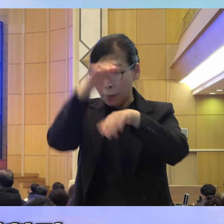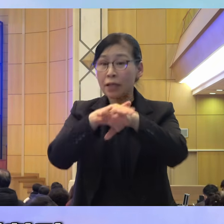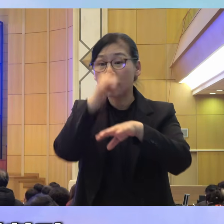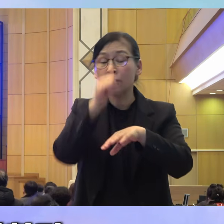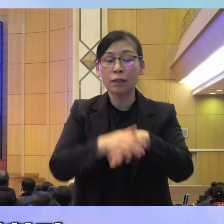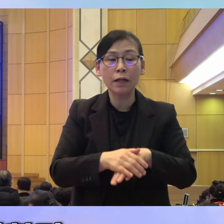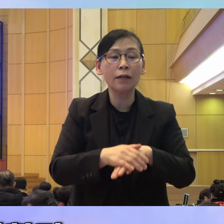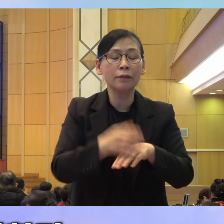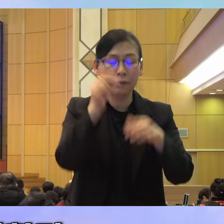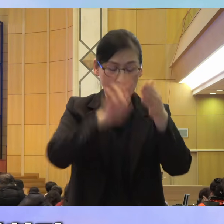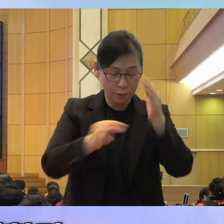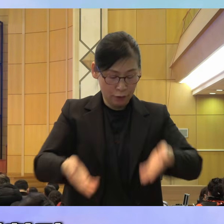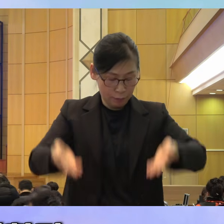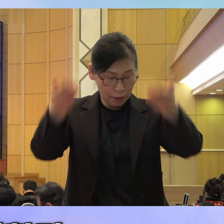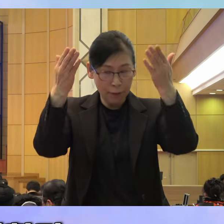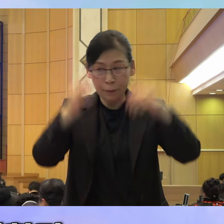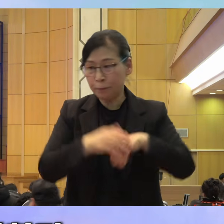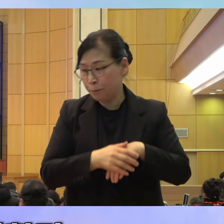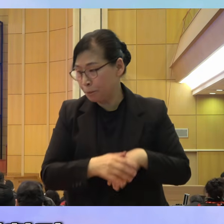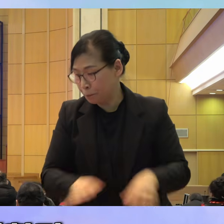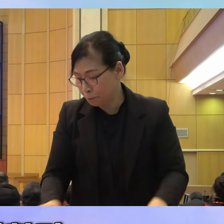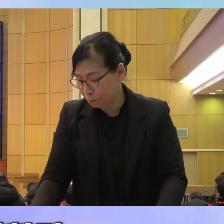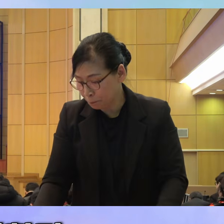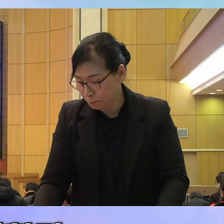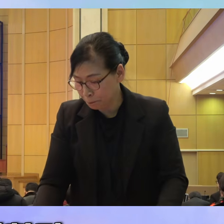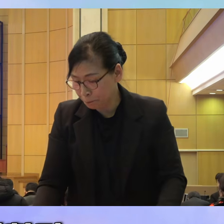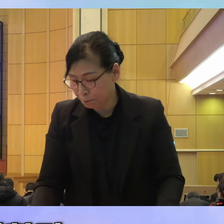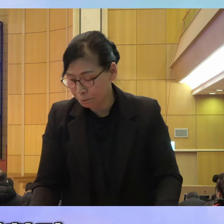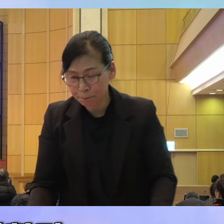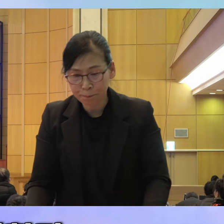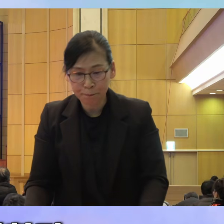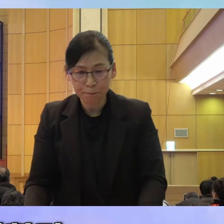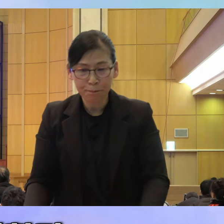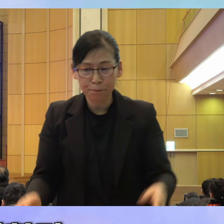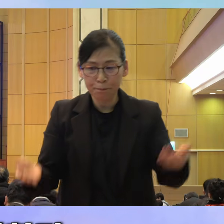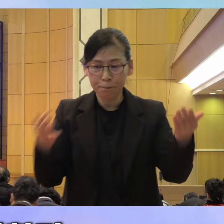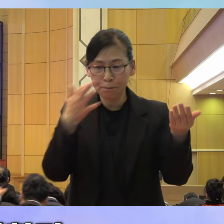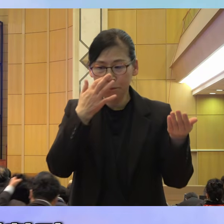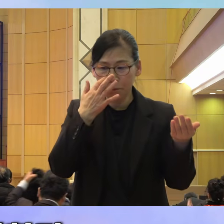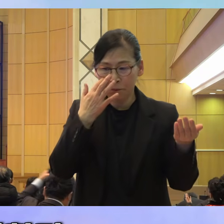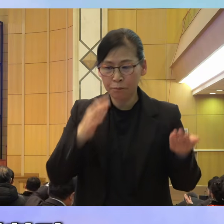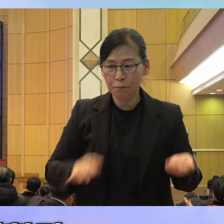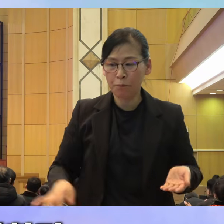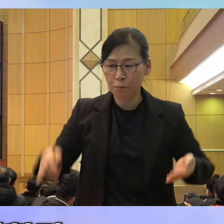축복하시니 하나님 치료하시니 찬양하고 축도함으로 마치도록 하겠습니다.